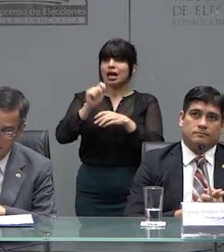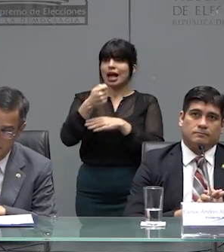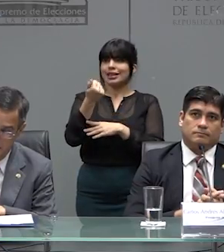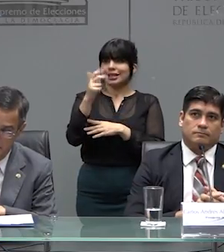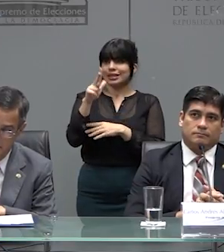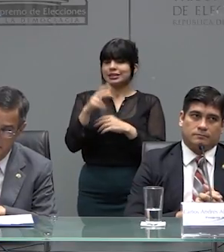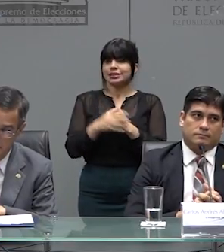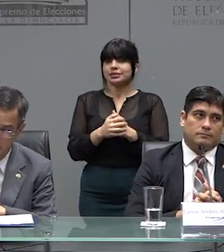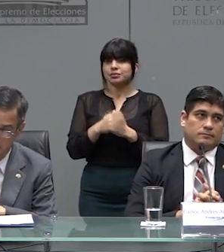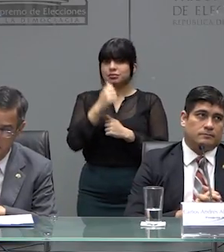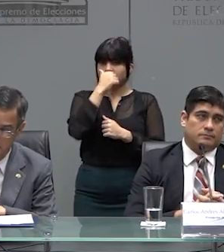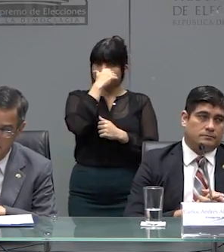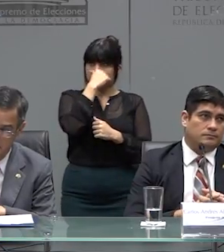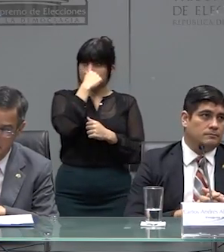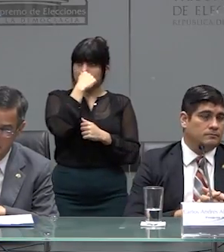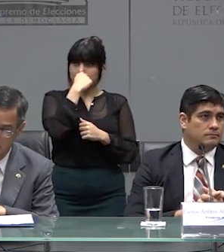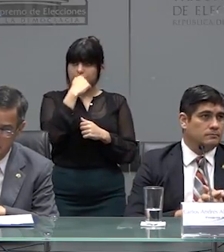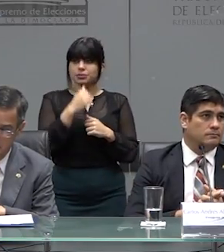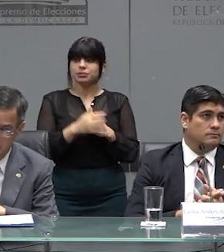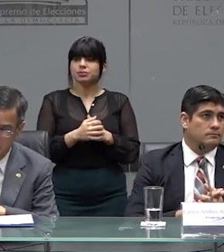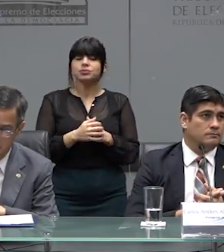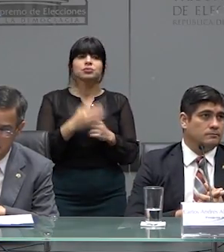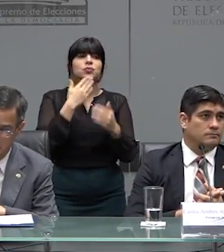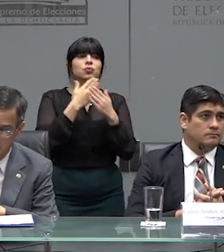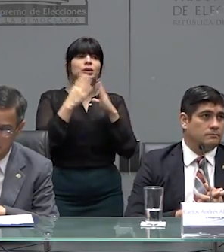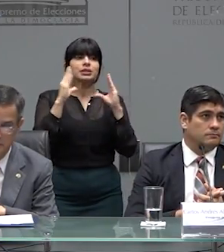13. Buenas tardes.